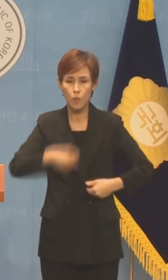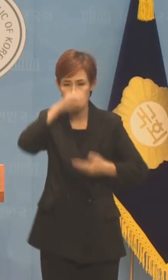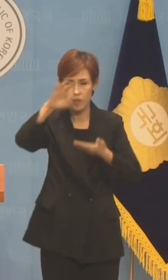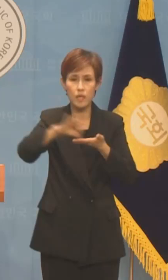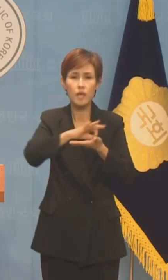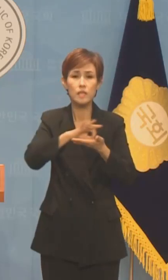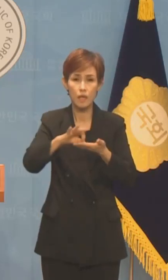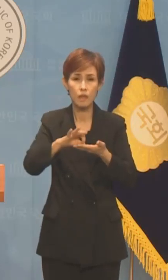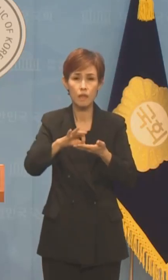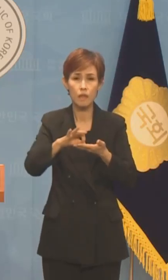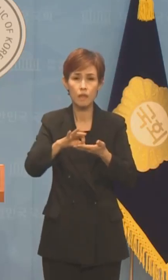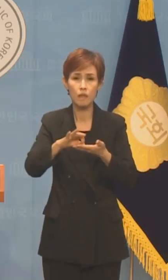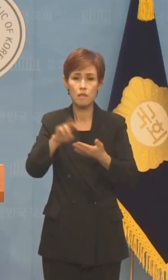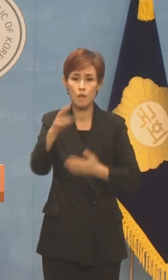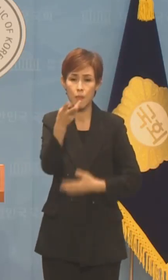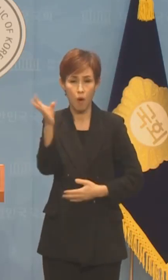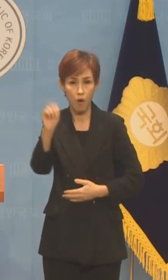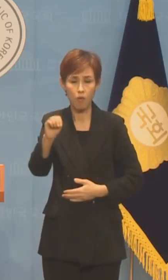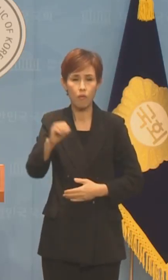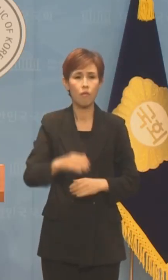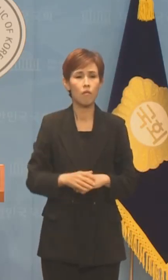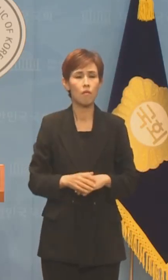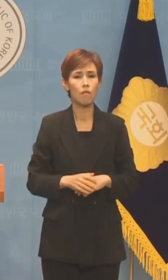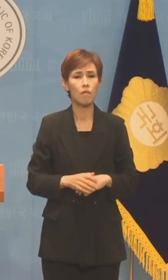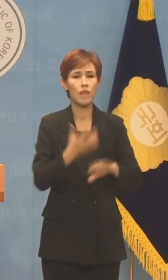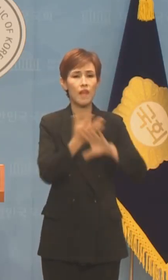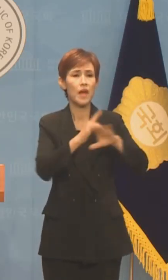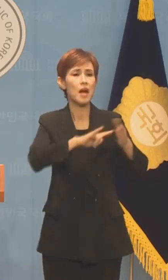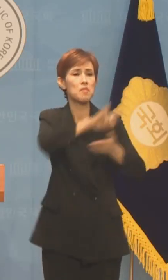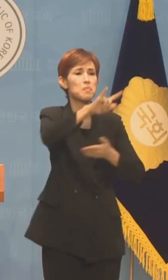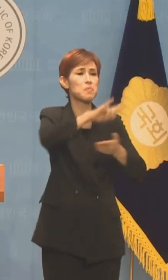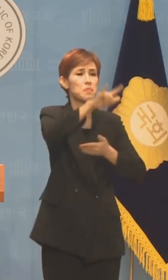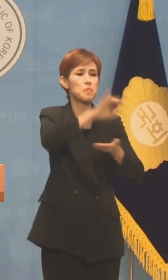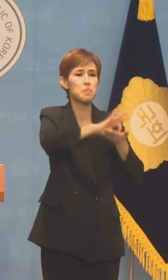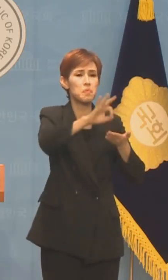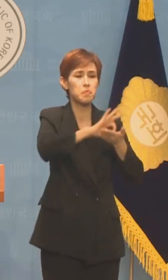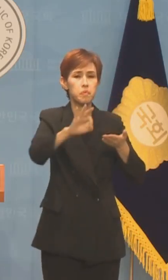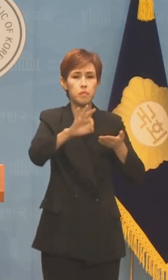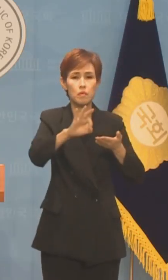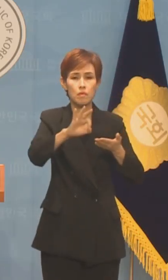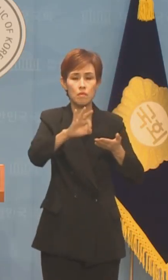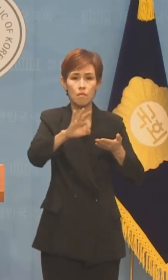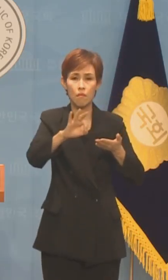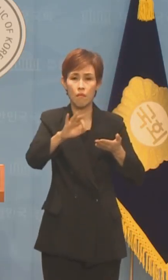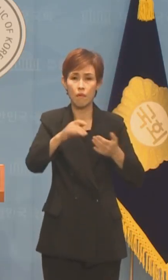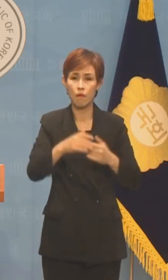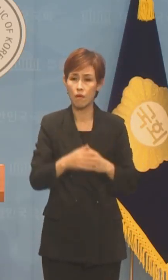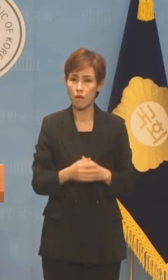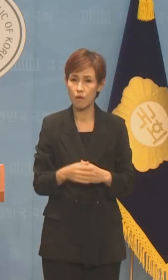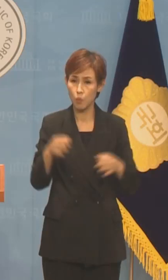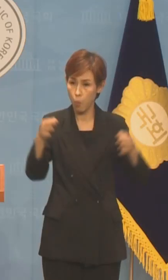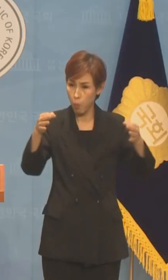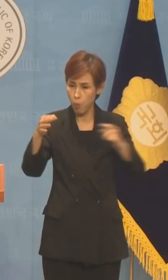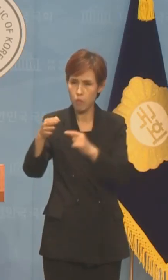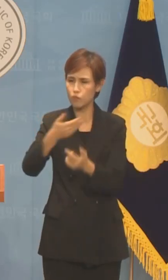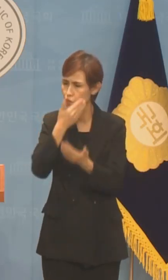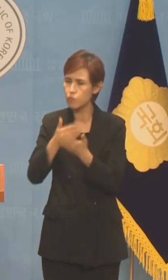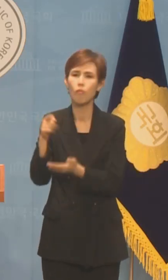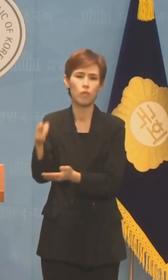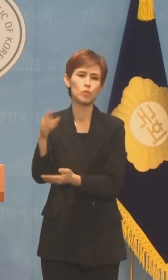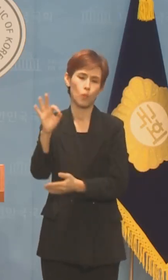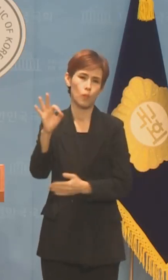예산이 해외 순방 낭비한 예상보다 훨씬 가치가 있을 겁니다.